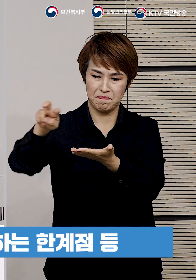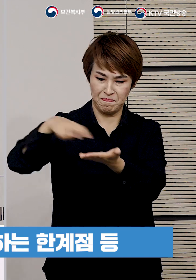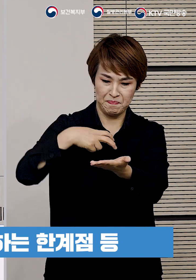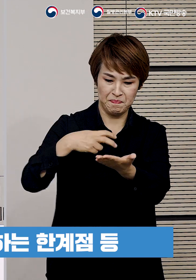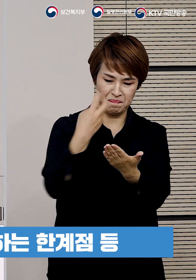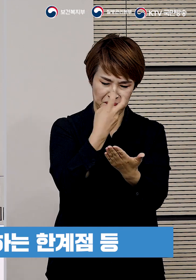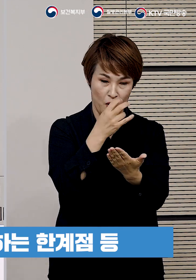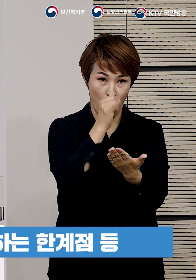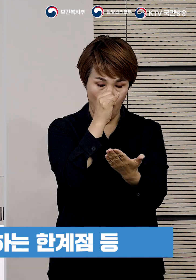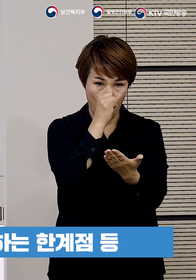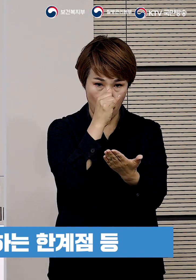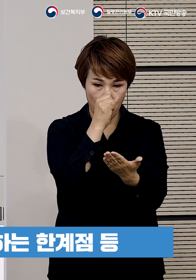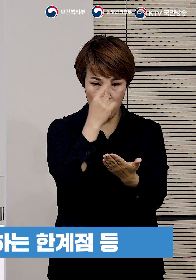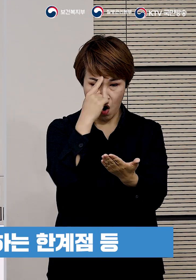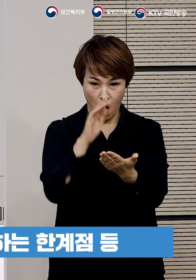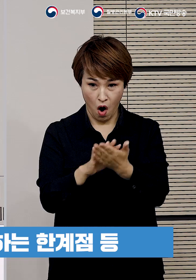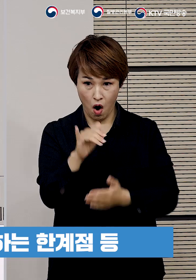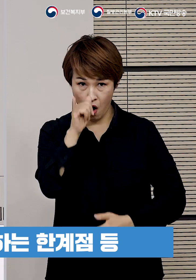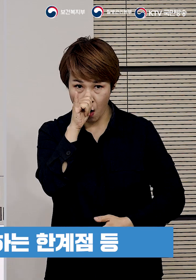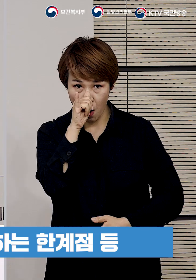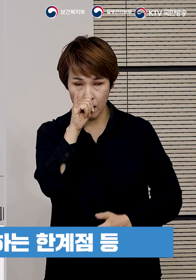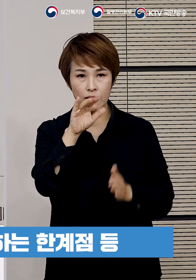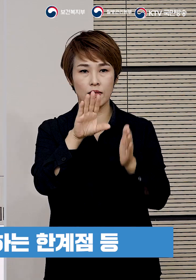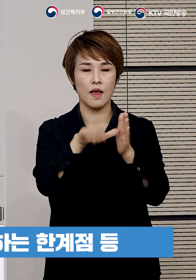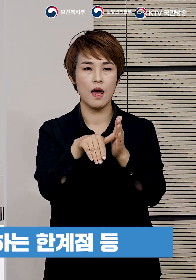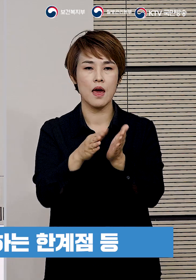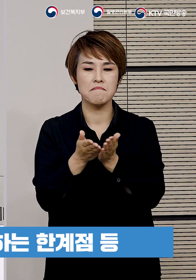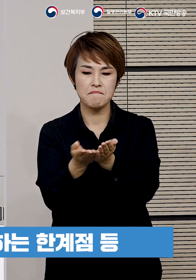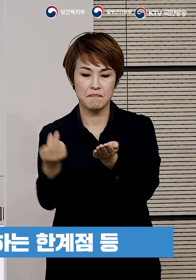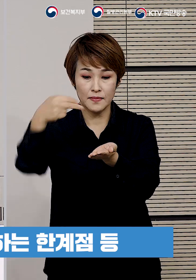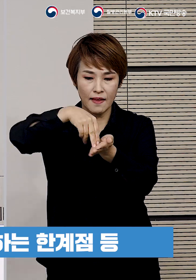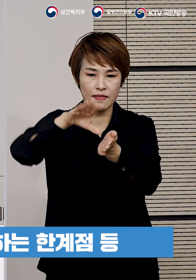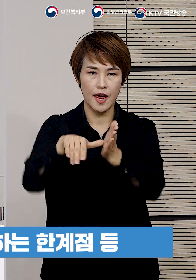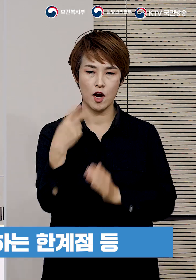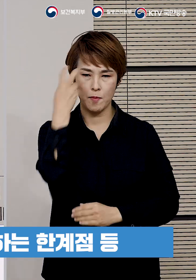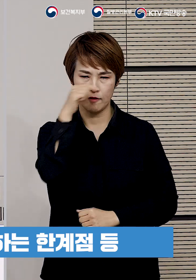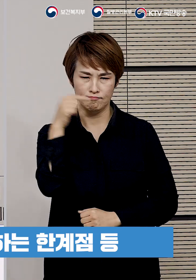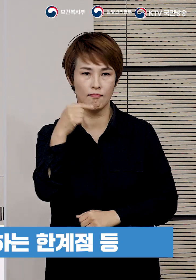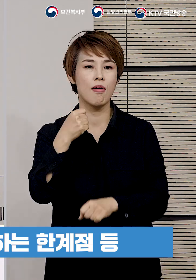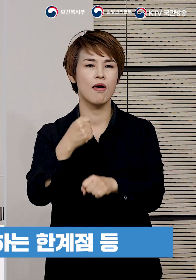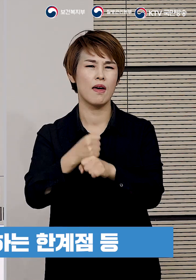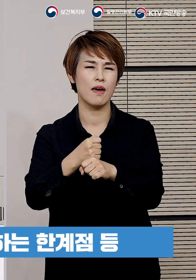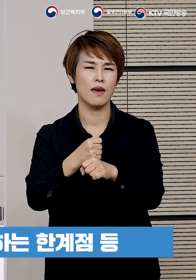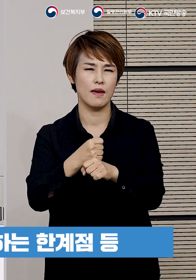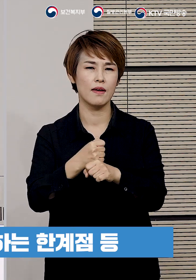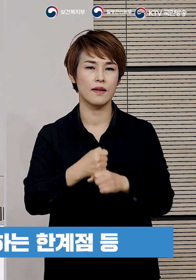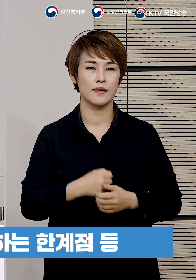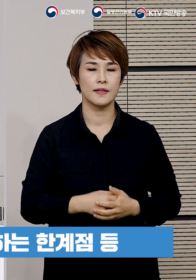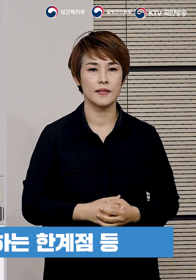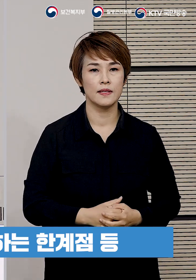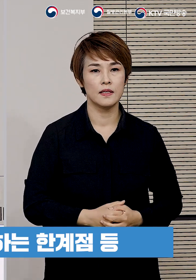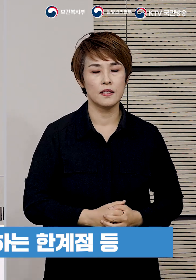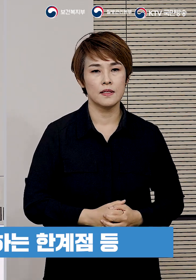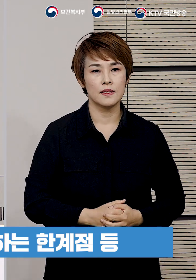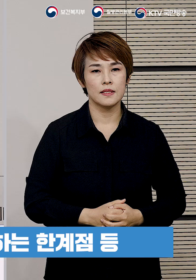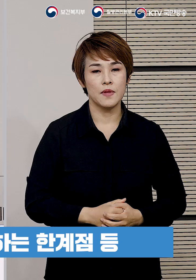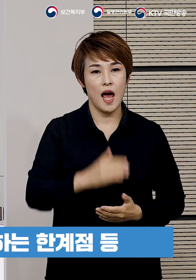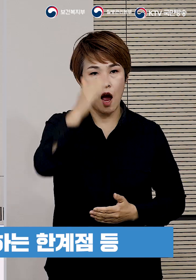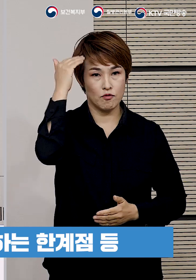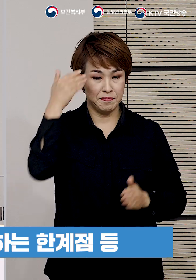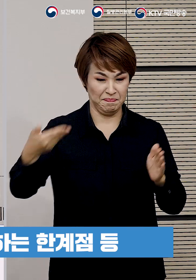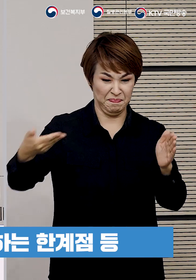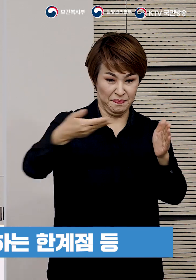발생 등 특이 상황이 있는 경우에만 승선 검역을 시행하여 이러한 한계가 있습니다.